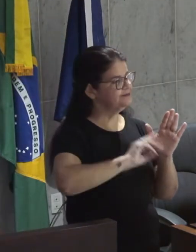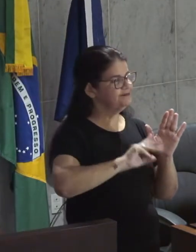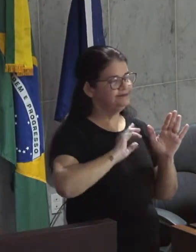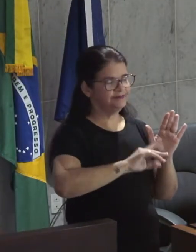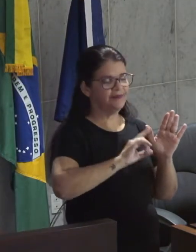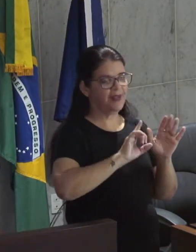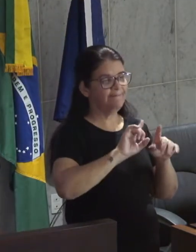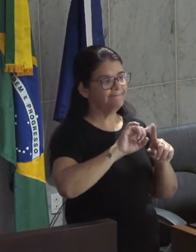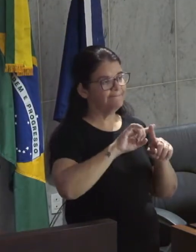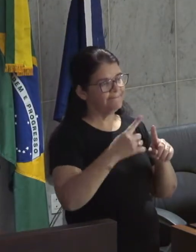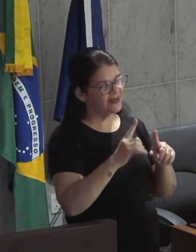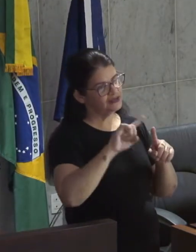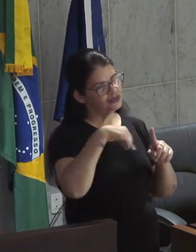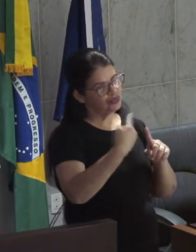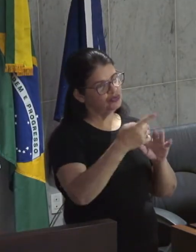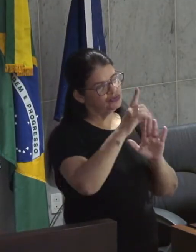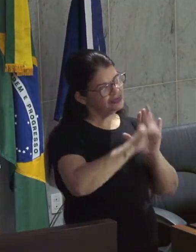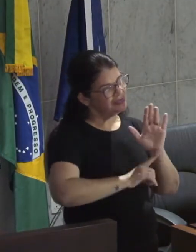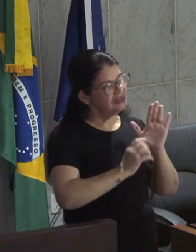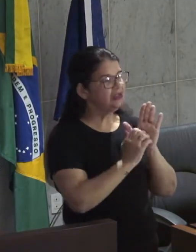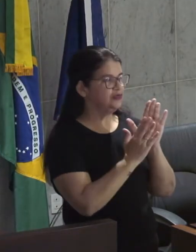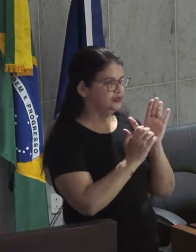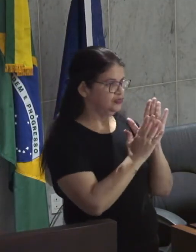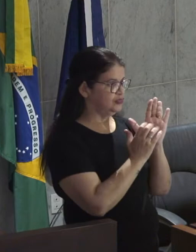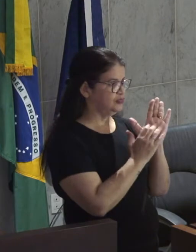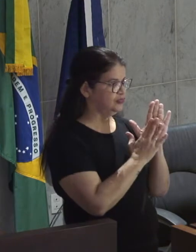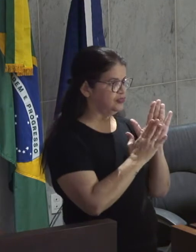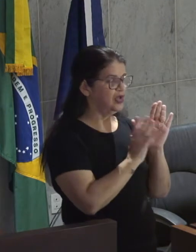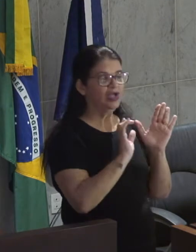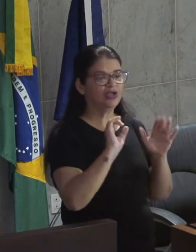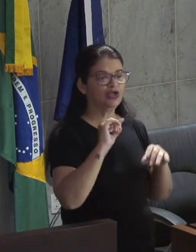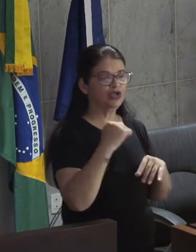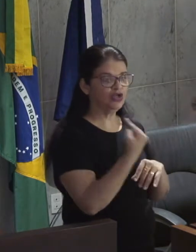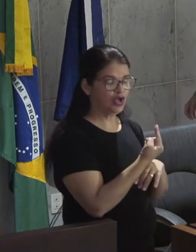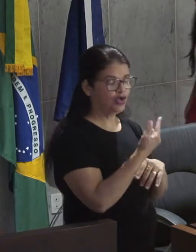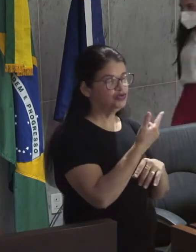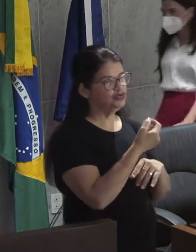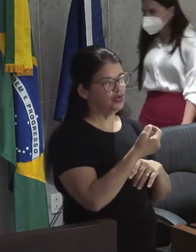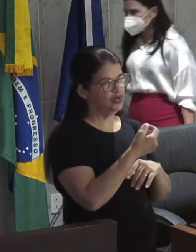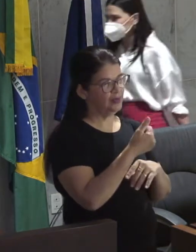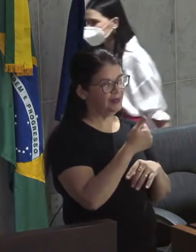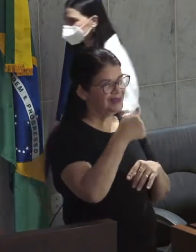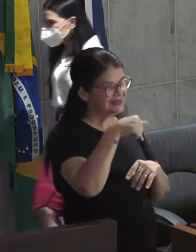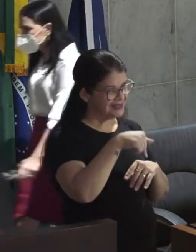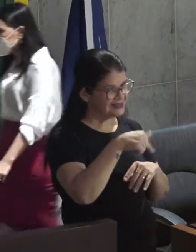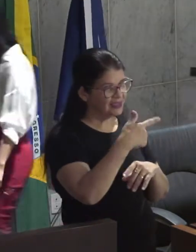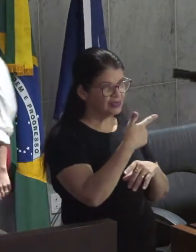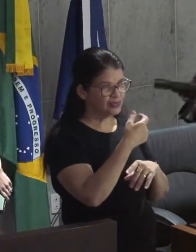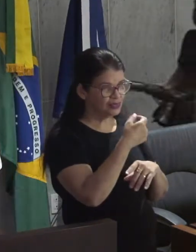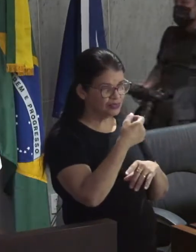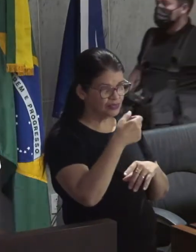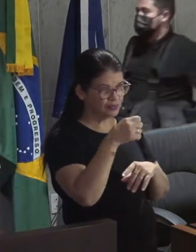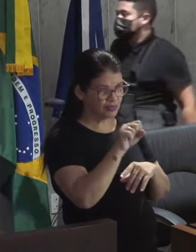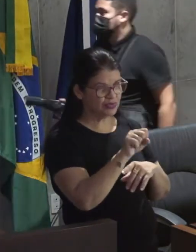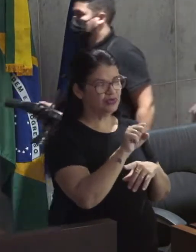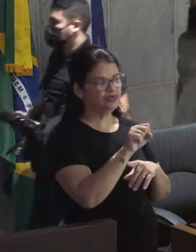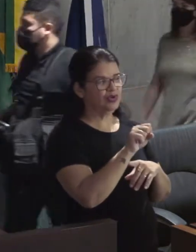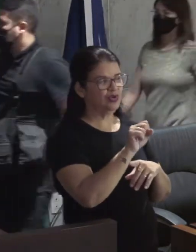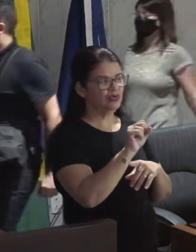mas outros direitos que estão sendo tirados. E nós, em 2017 e